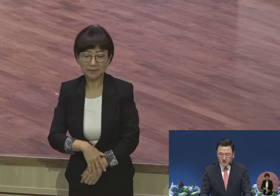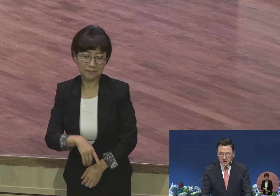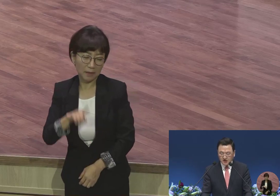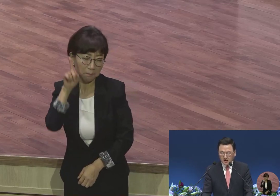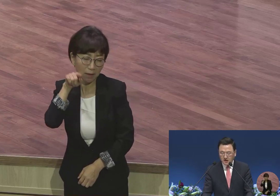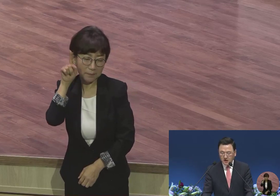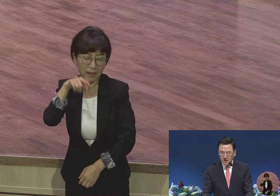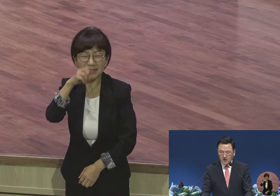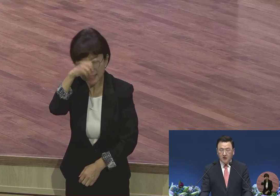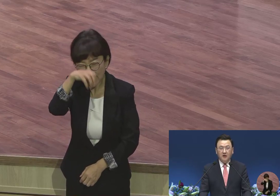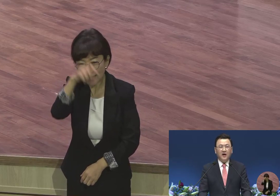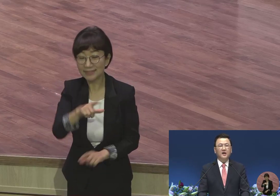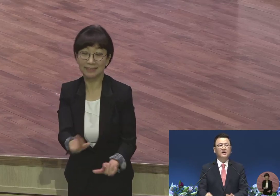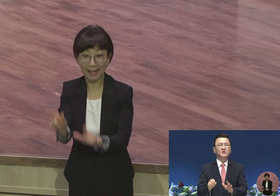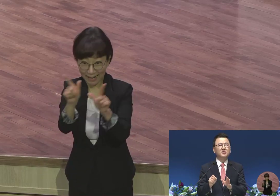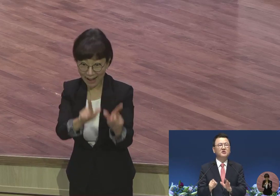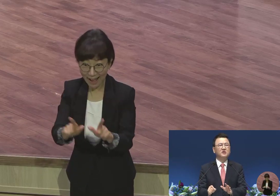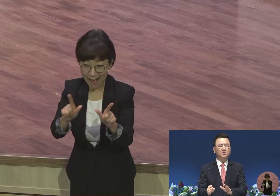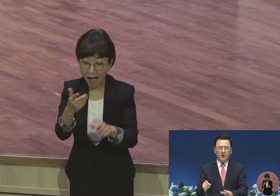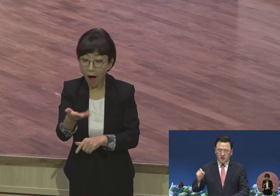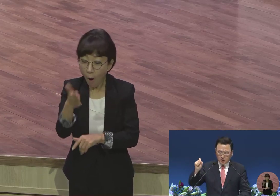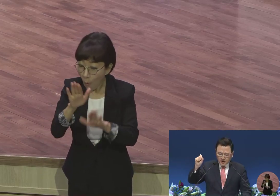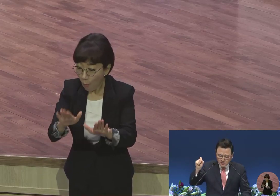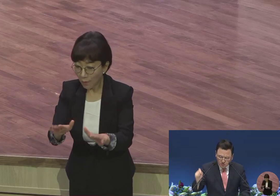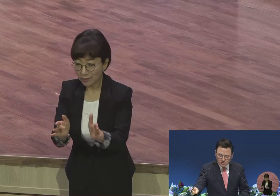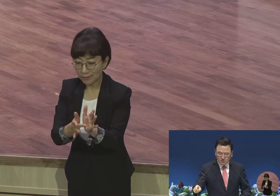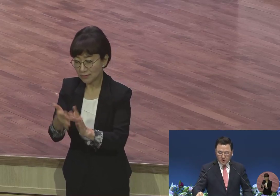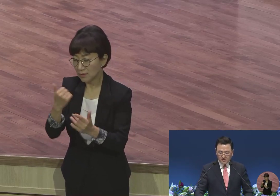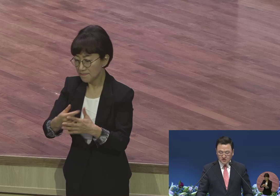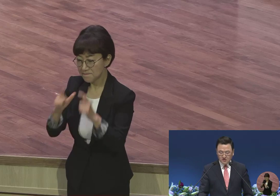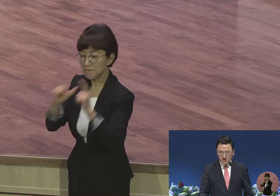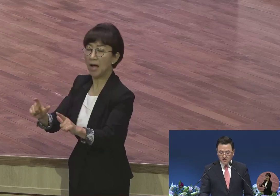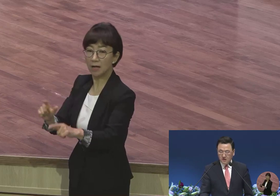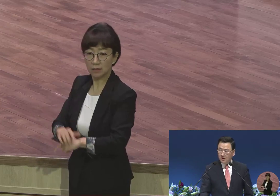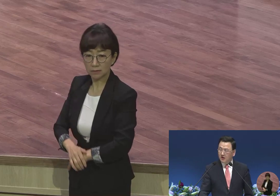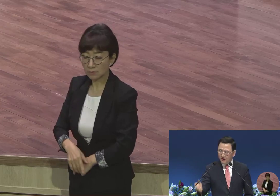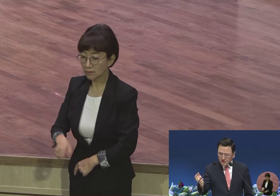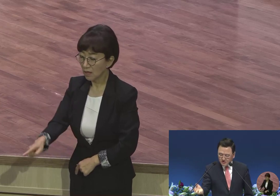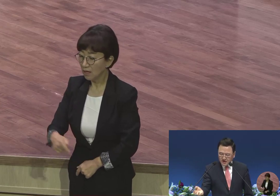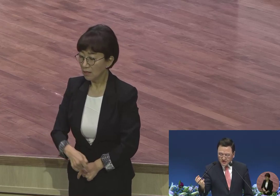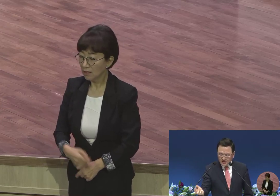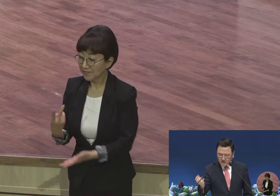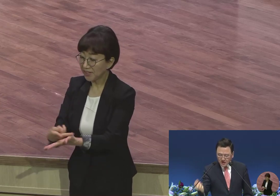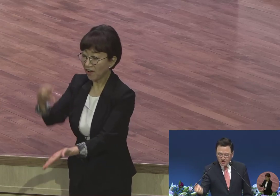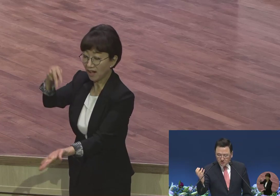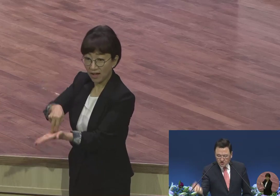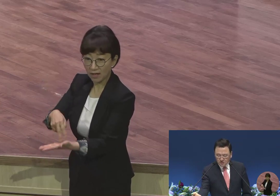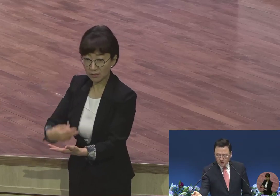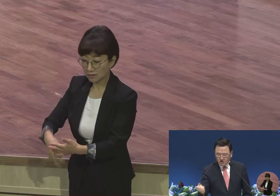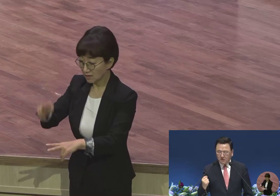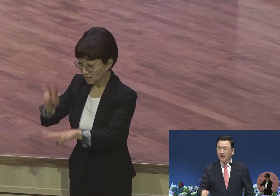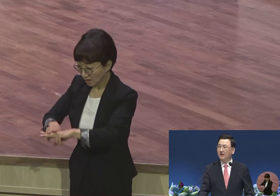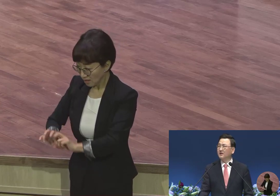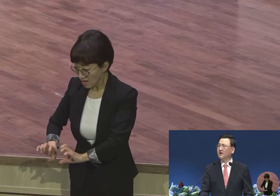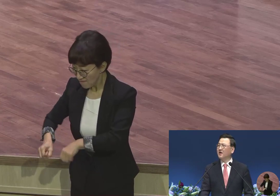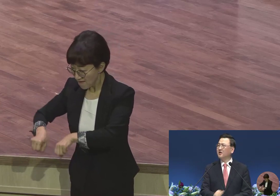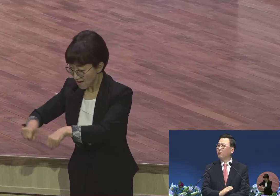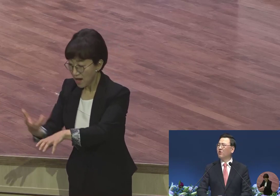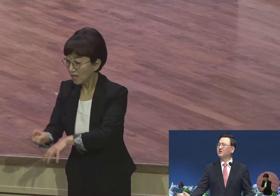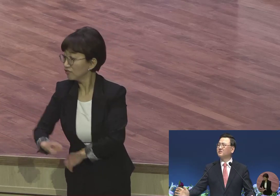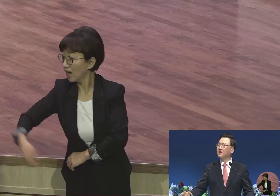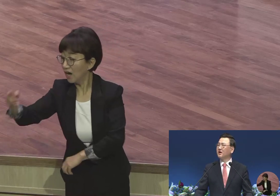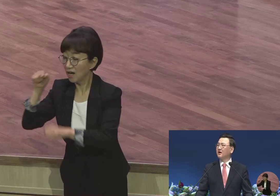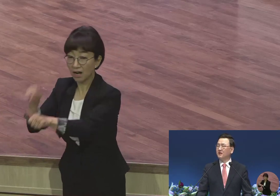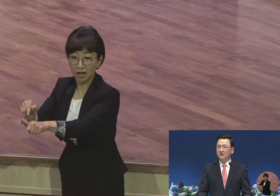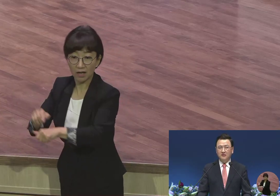비참한 인생에게 하나님이신 그리스도가 일방적으로 선포하거든요. 일어나 내 자리를 들고 걸어가라. 한